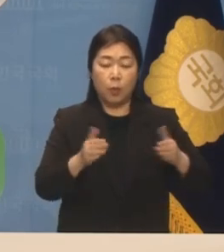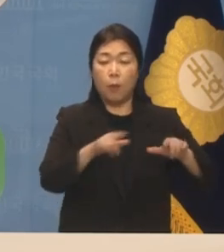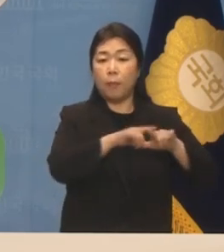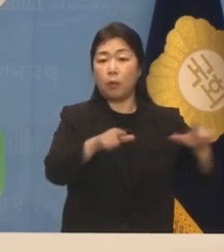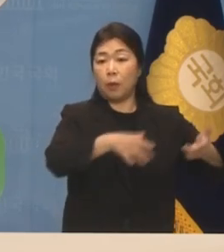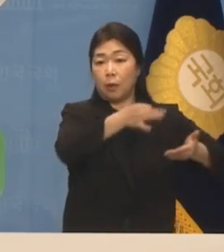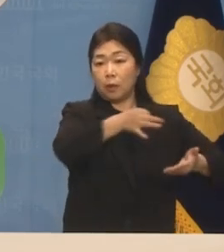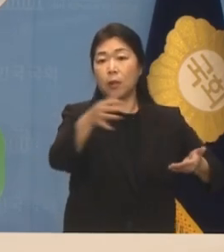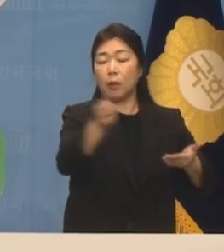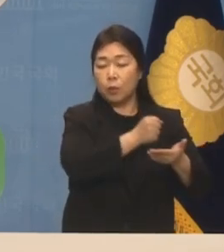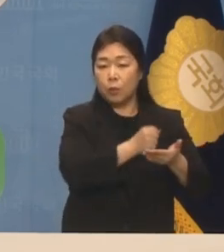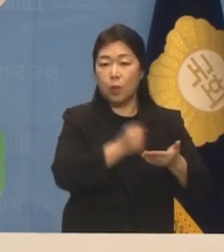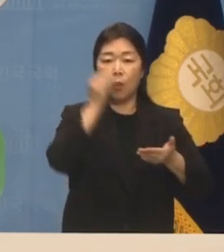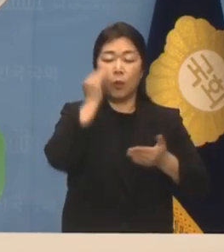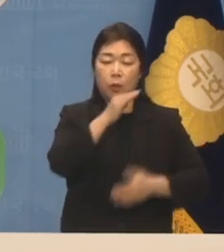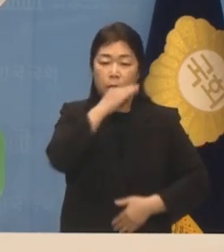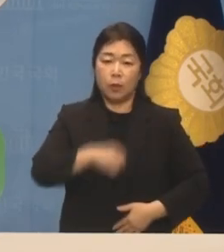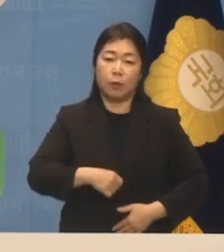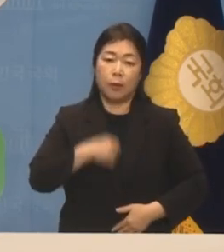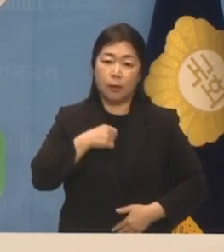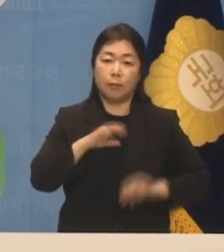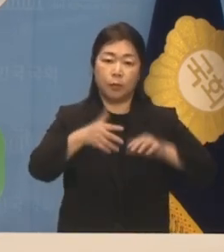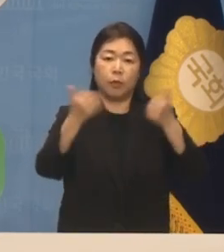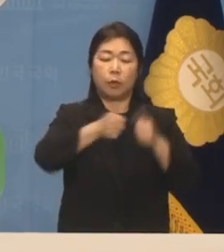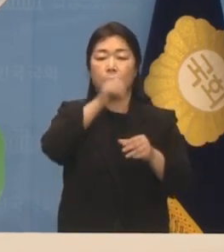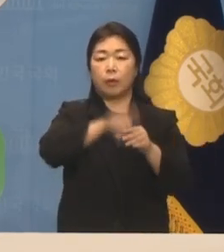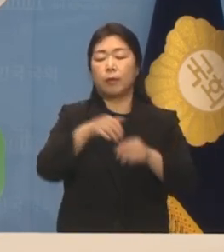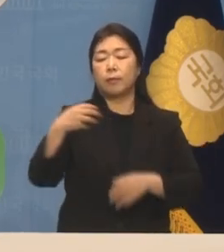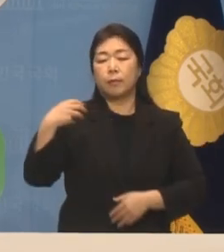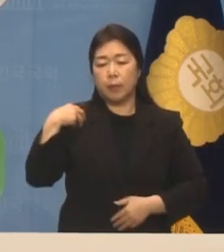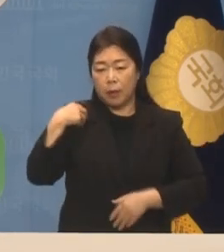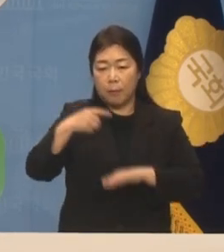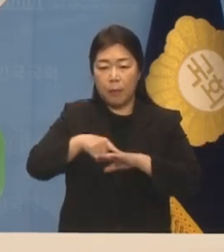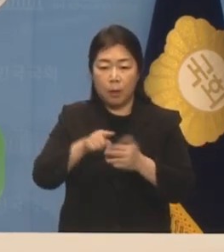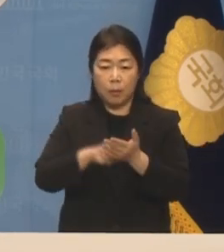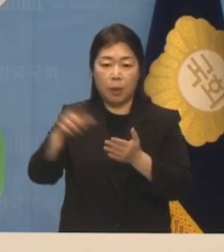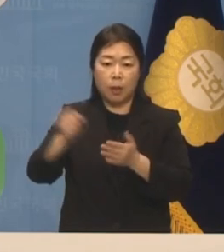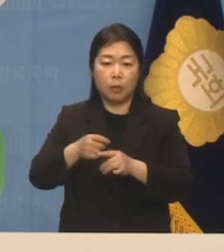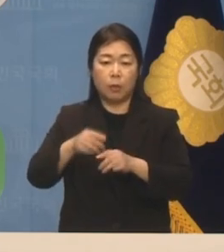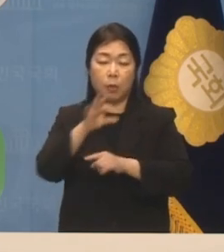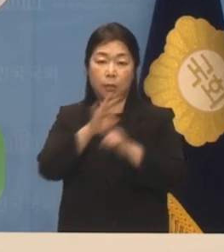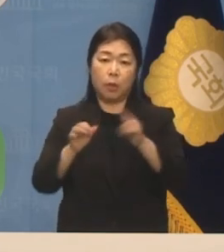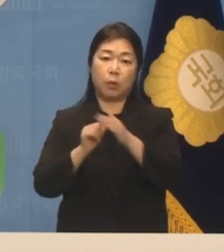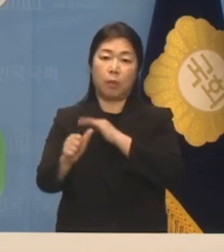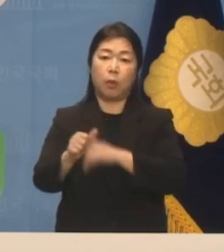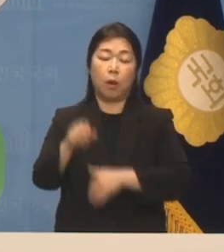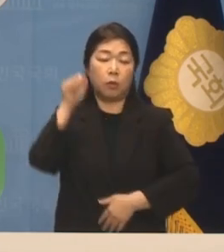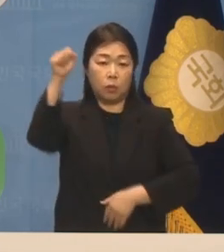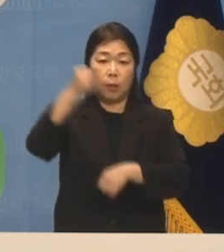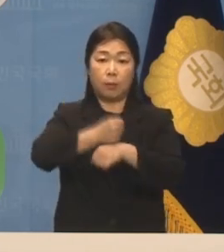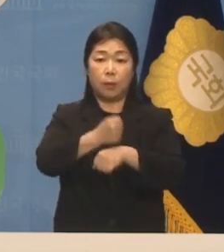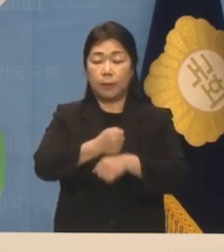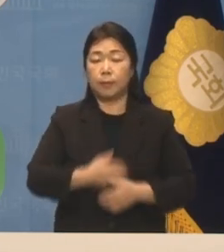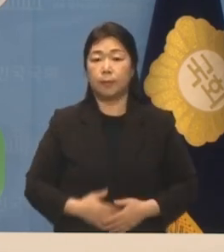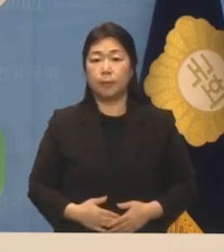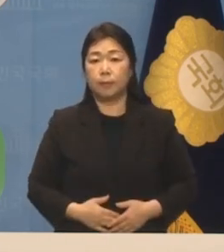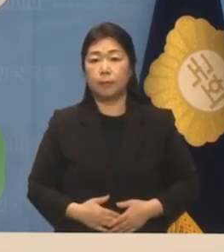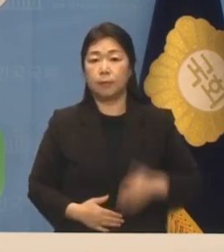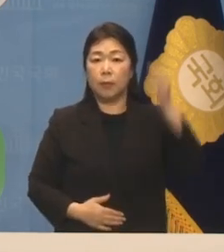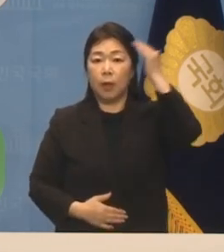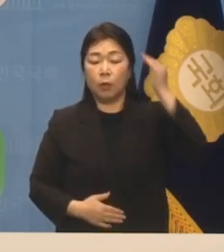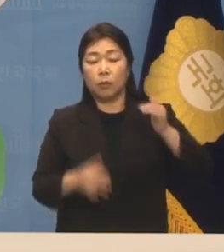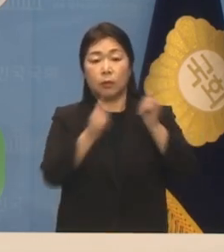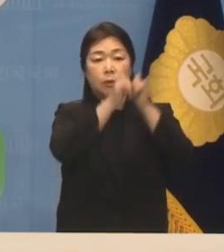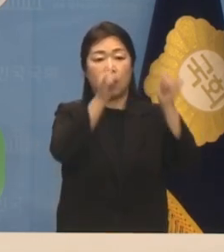가치로 녹색정의당의 총선을 책임지겠다는 마음으로 비례대표 출마를 선언합니다. 한국 사회가